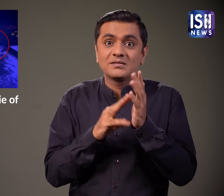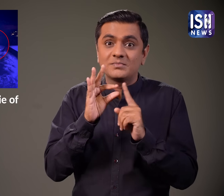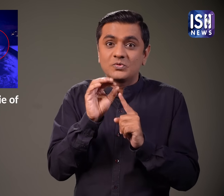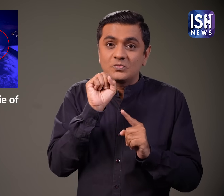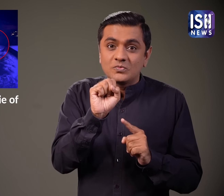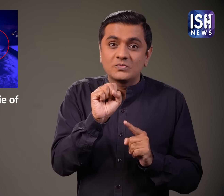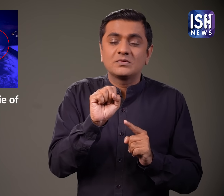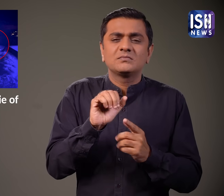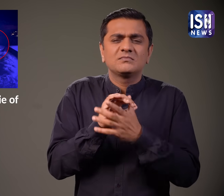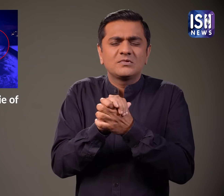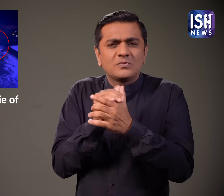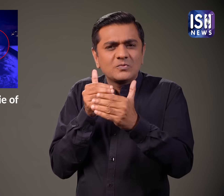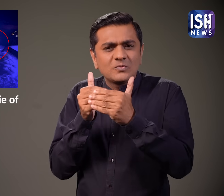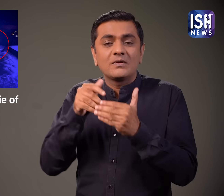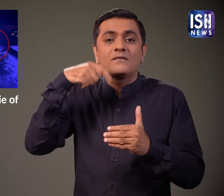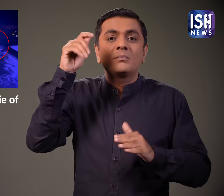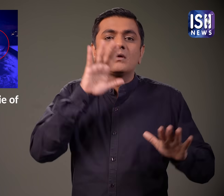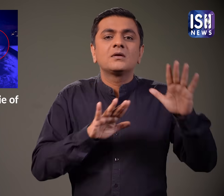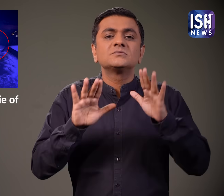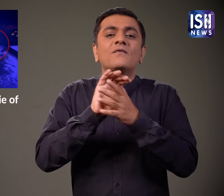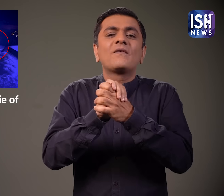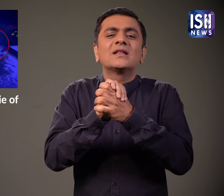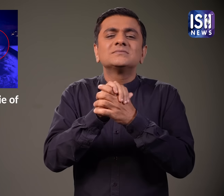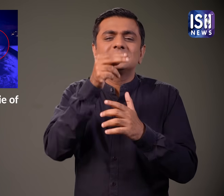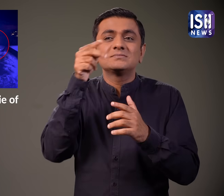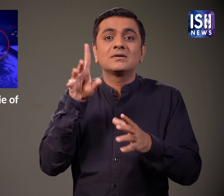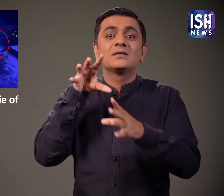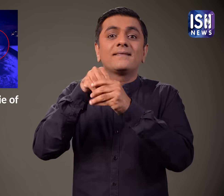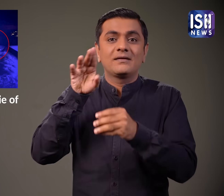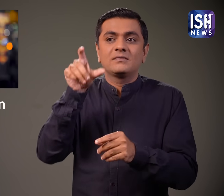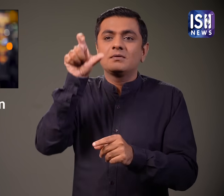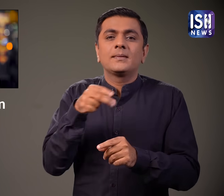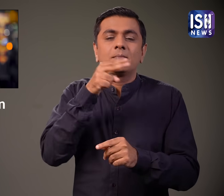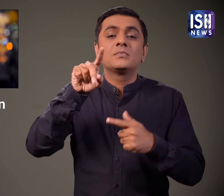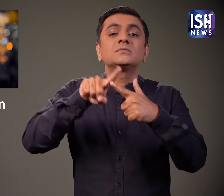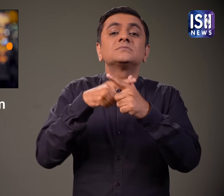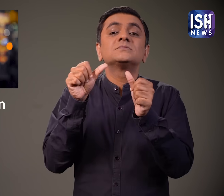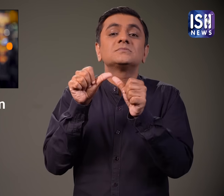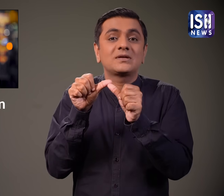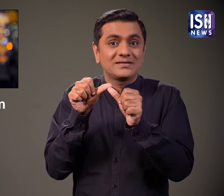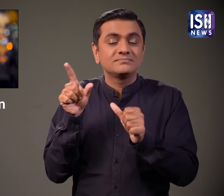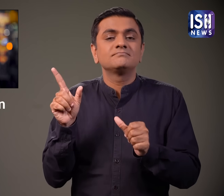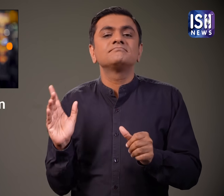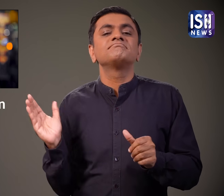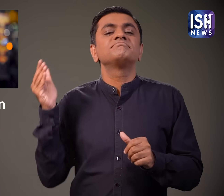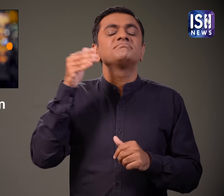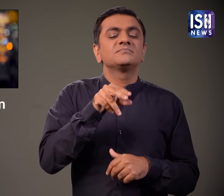उनकी करीबी दोस्त और फ्रेंड्स सीरीज की सहक अलाकार जेनिफर